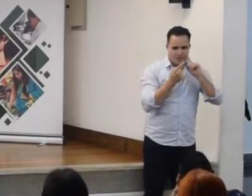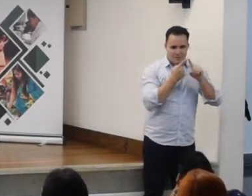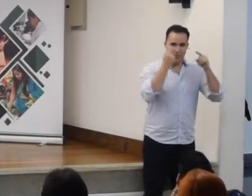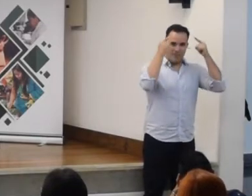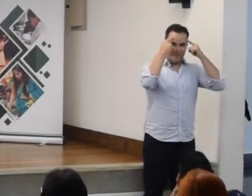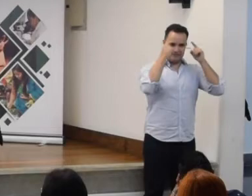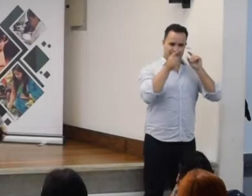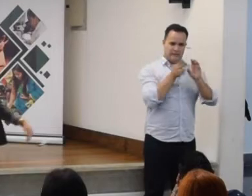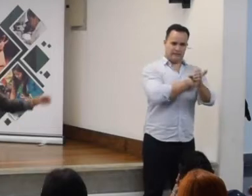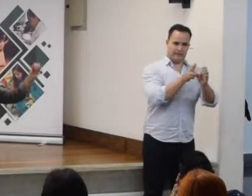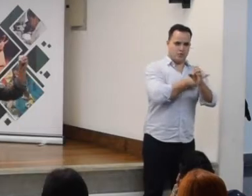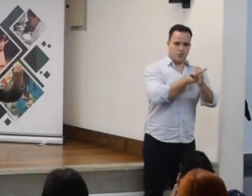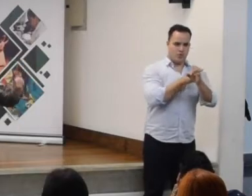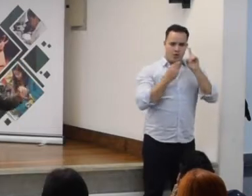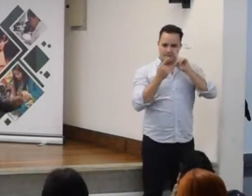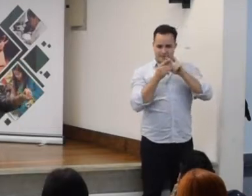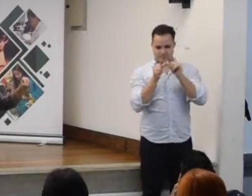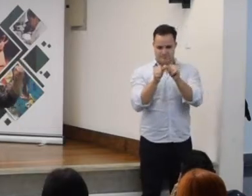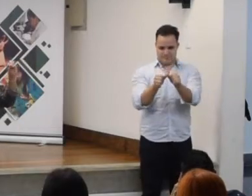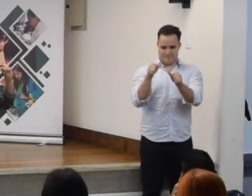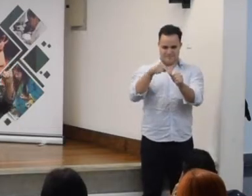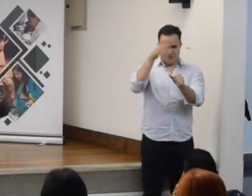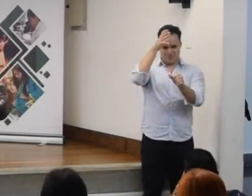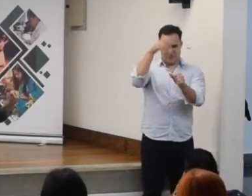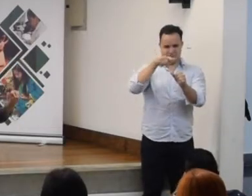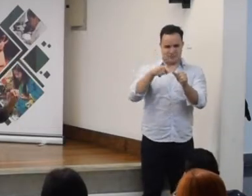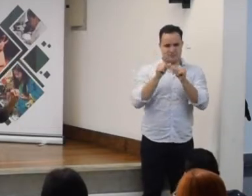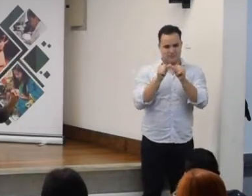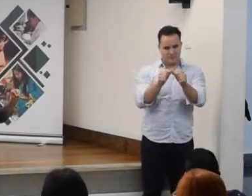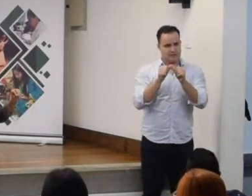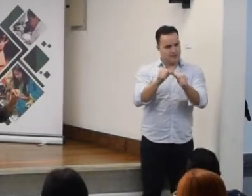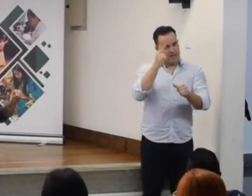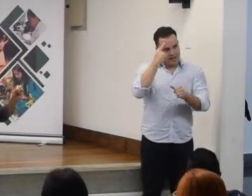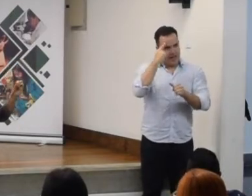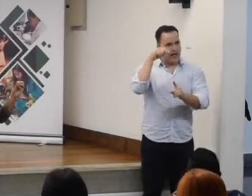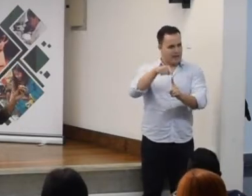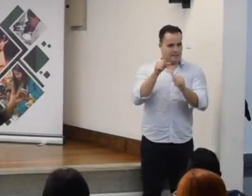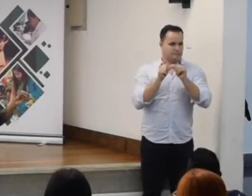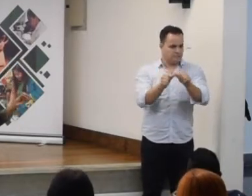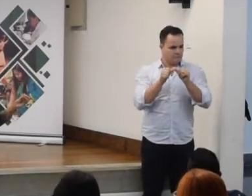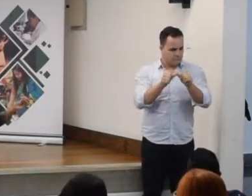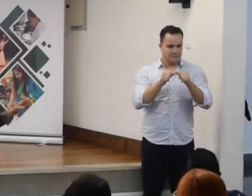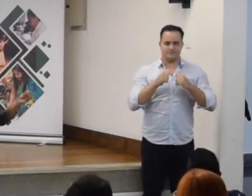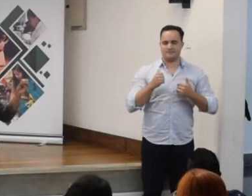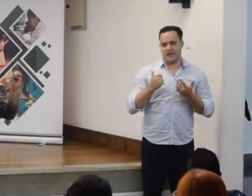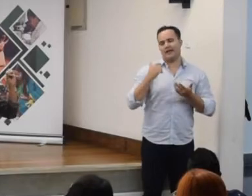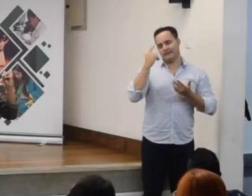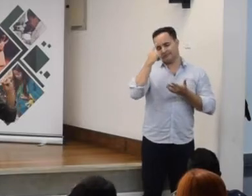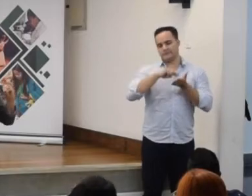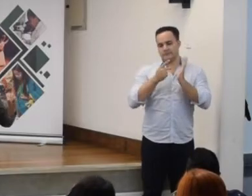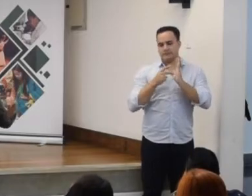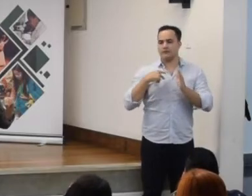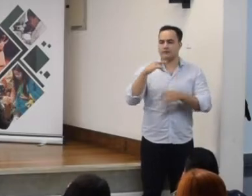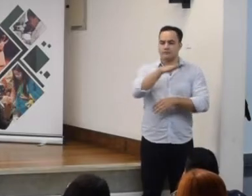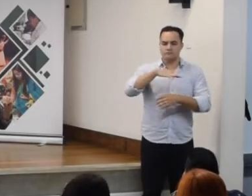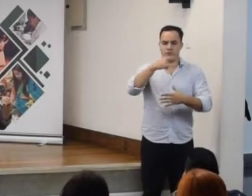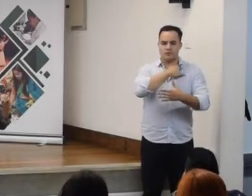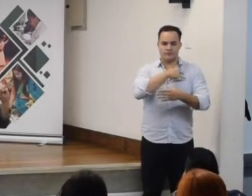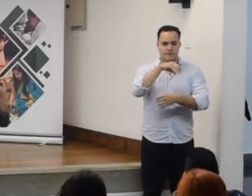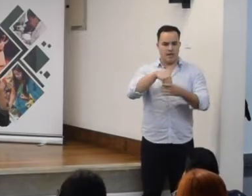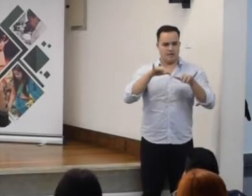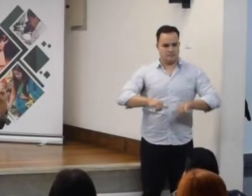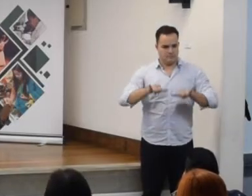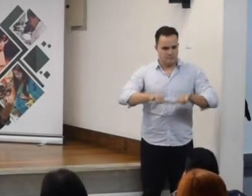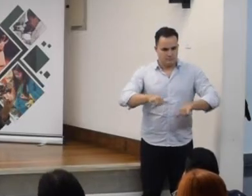que el estar en la universidad, que el estar en un programa